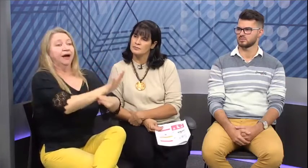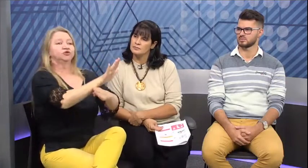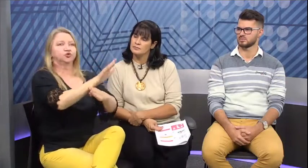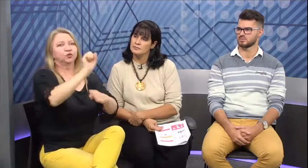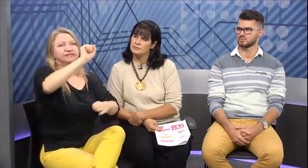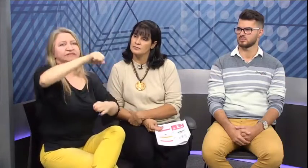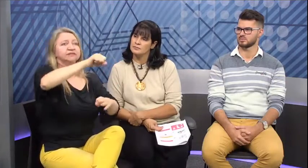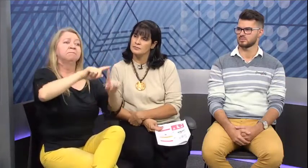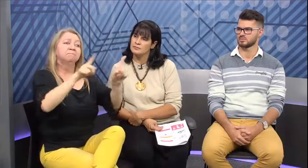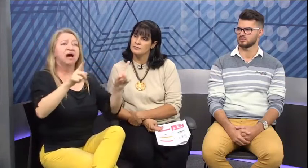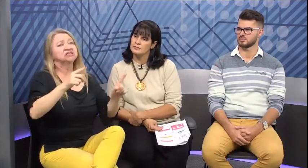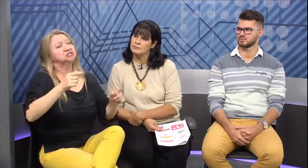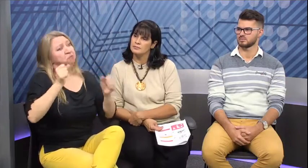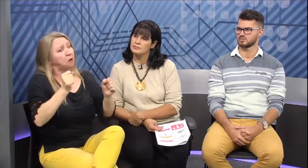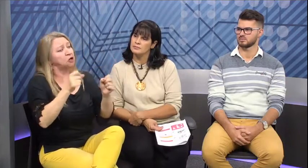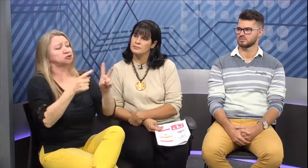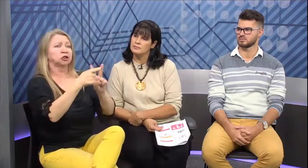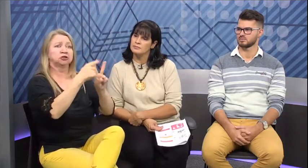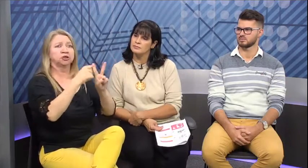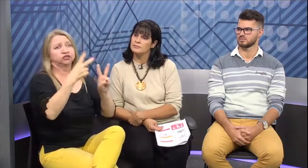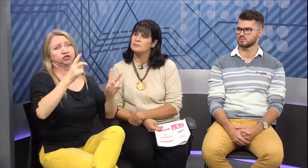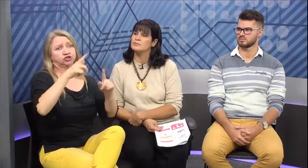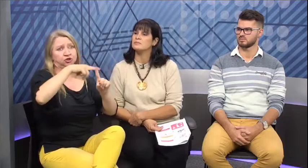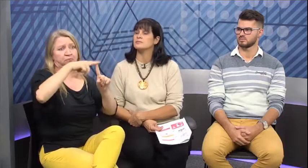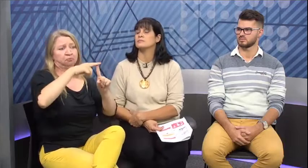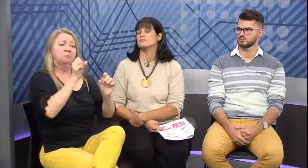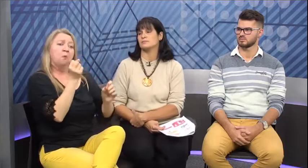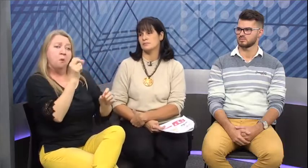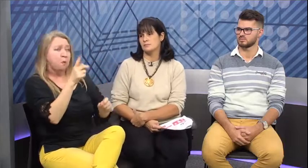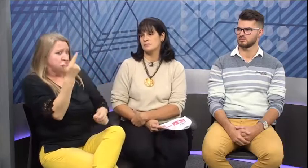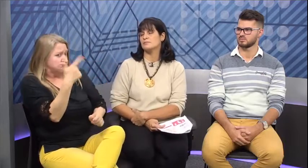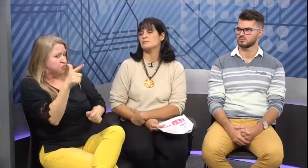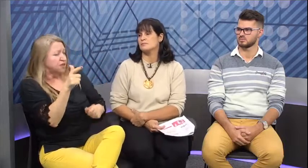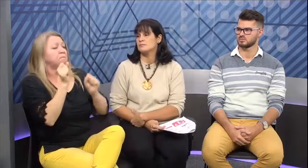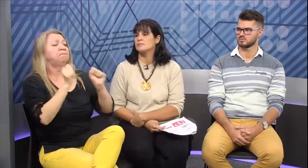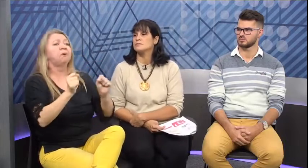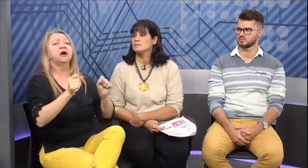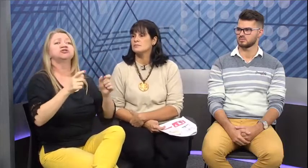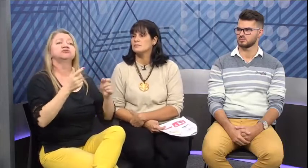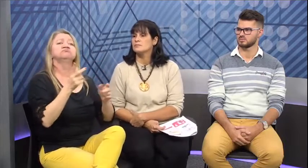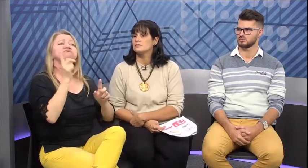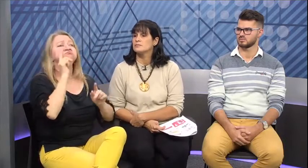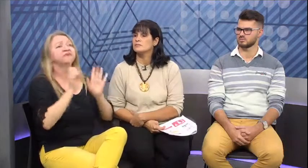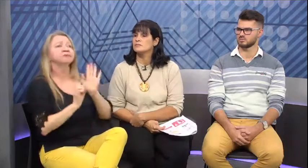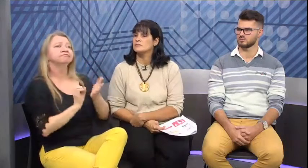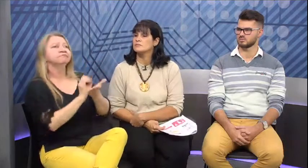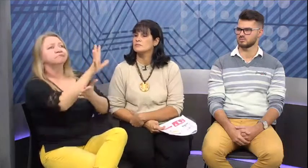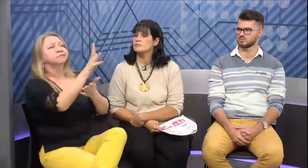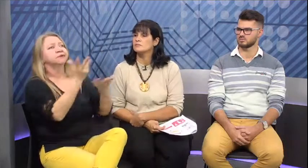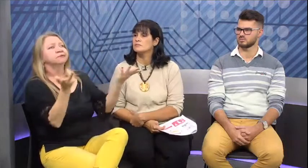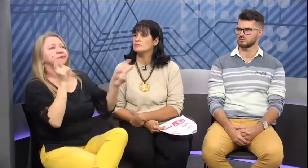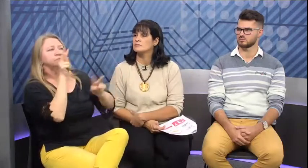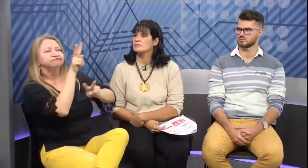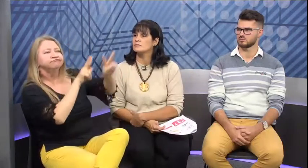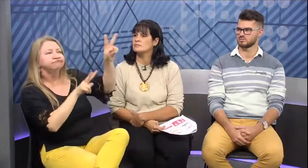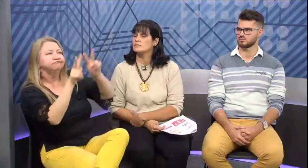né? Então, e a língua de sinais ajuda bastante. Mas pode ser contada de dois modos, né? Sem aquelas que são adaptadas,